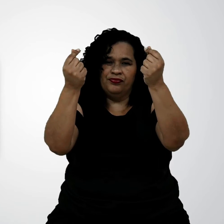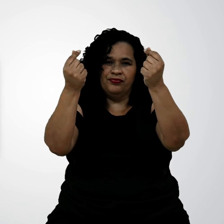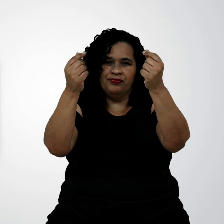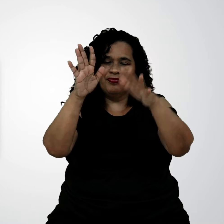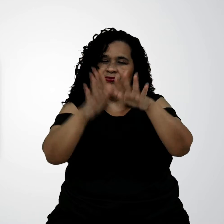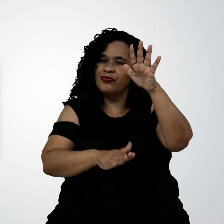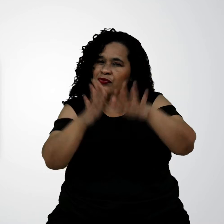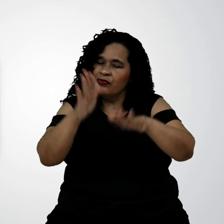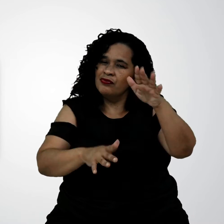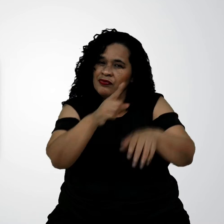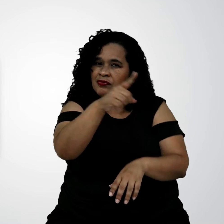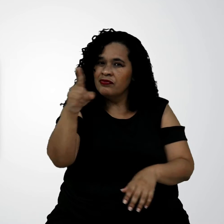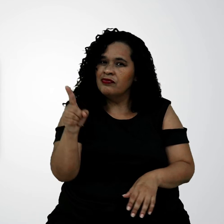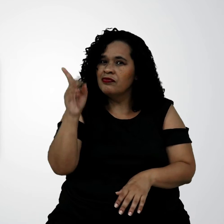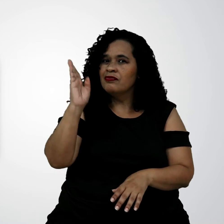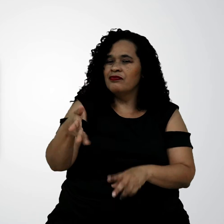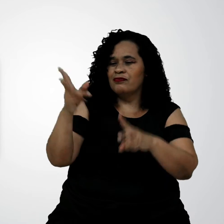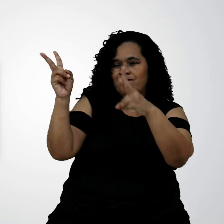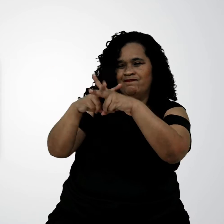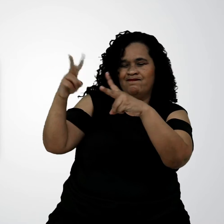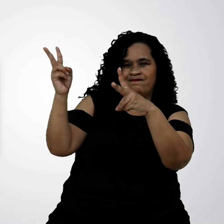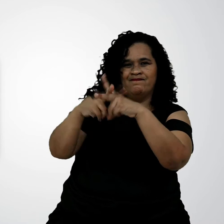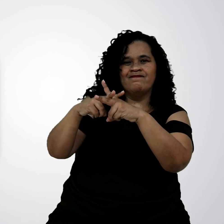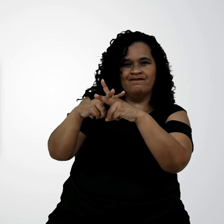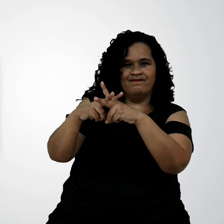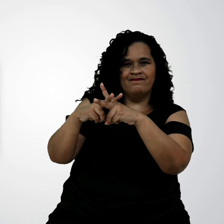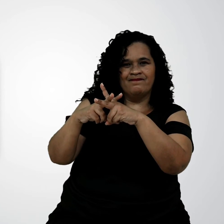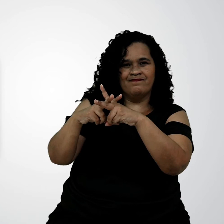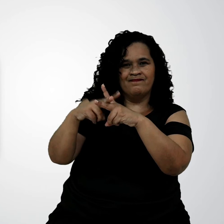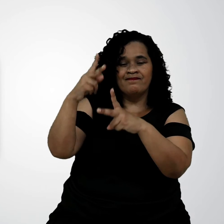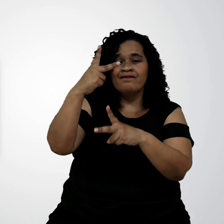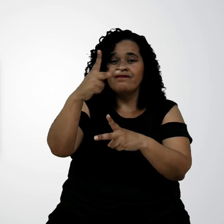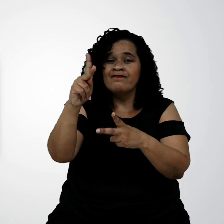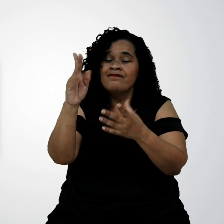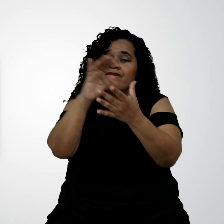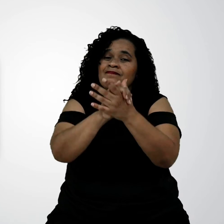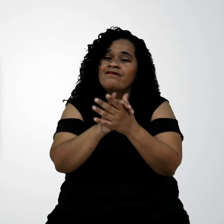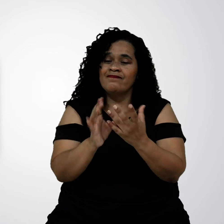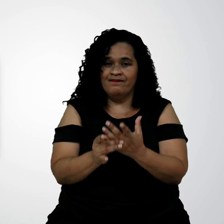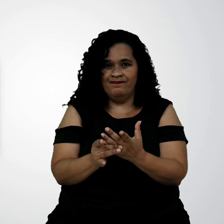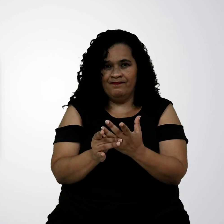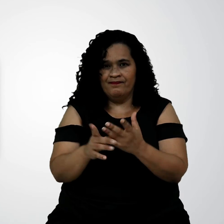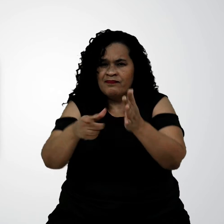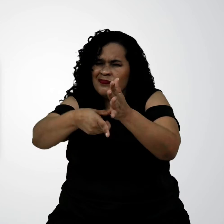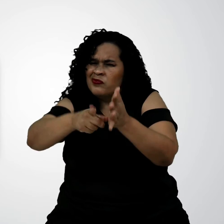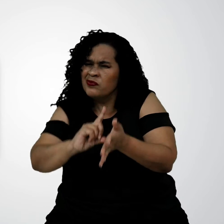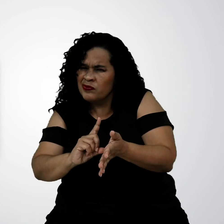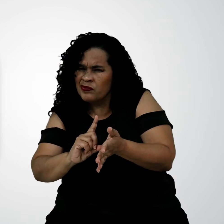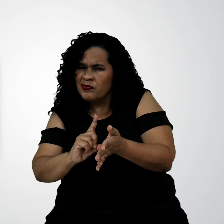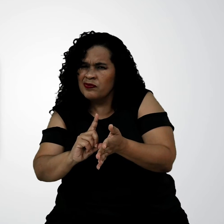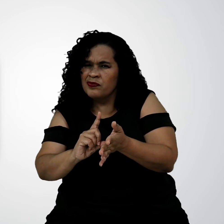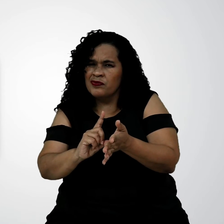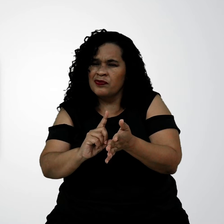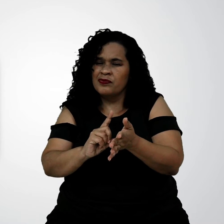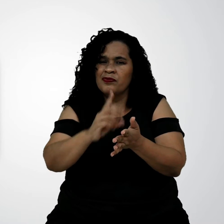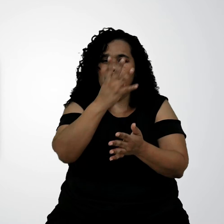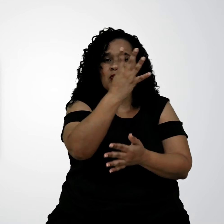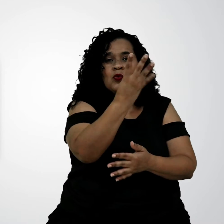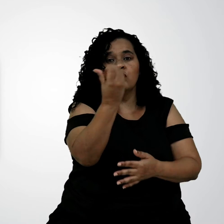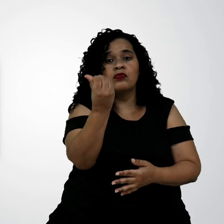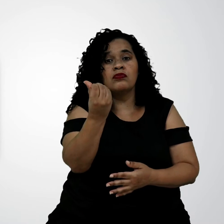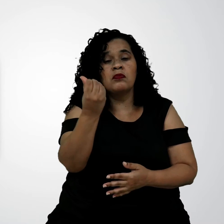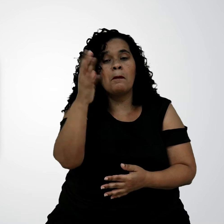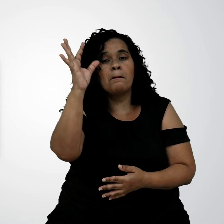brigou hoje por problemas financeiros. Antes de sair de casa, quando chegou em casa, 46, quase metade dos